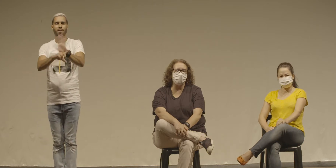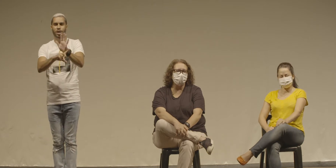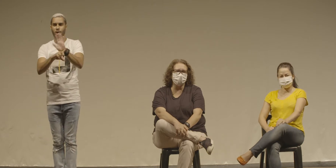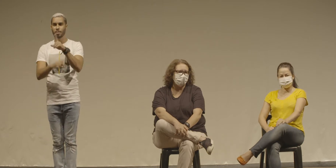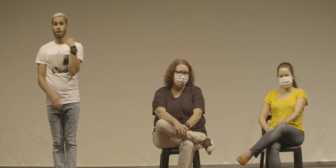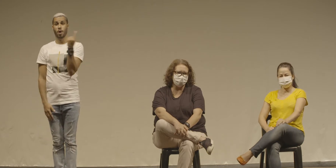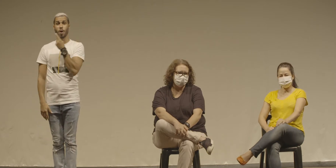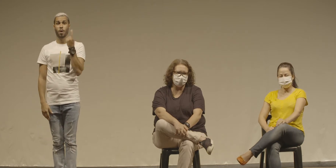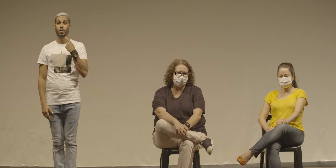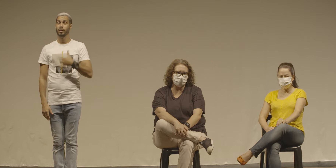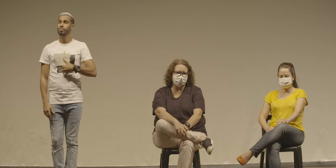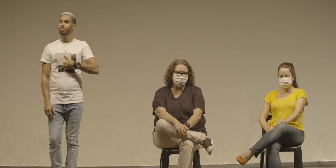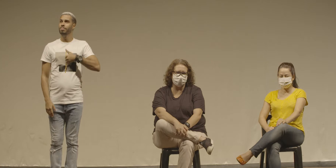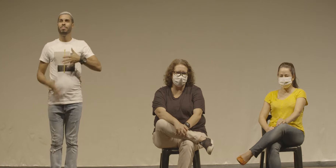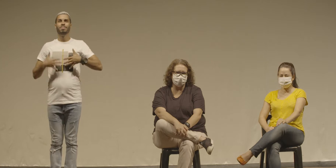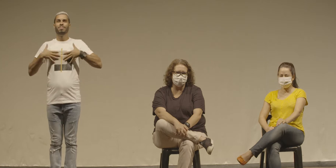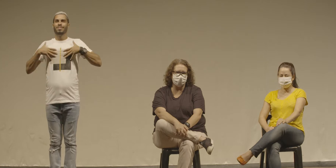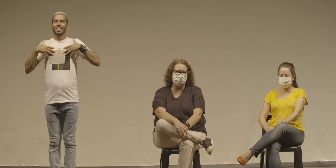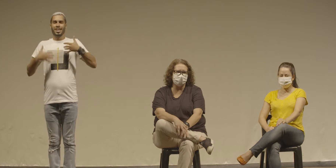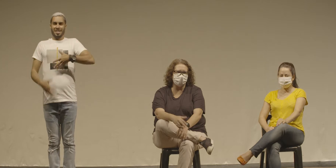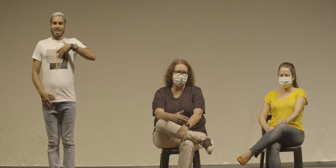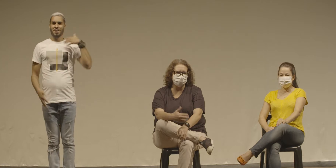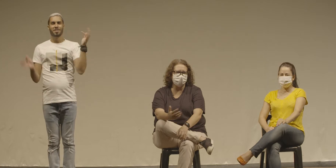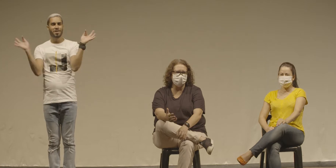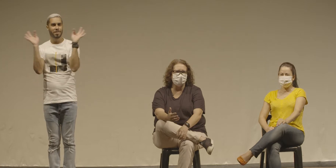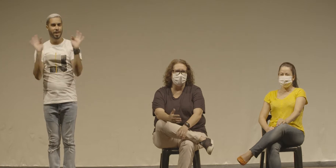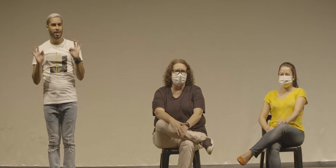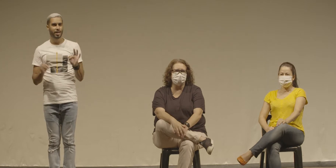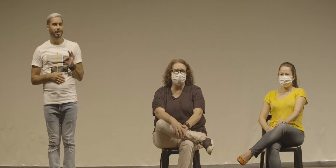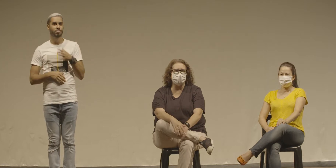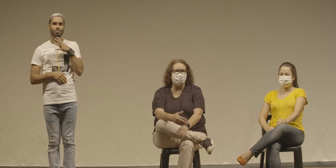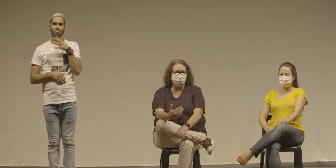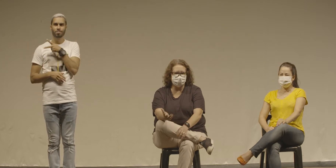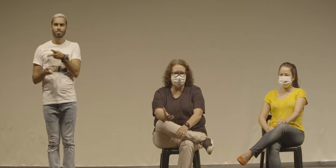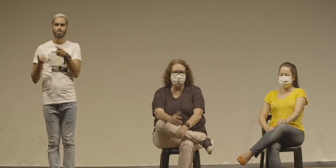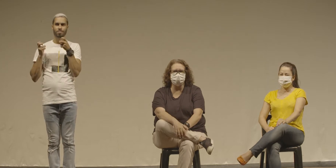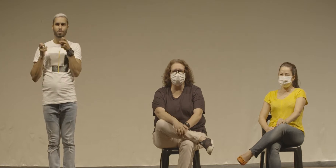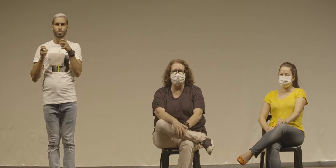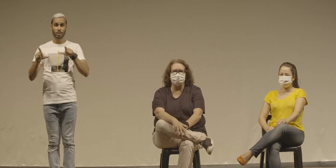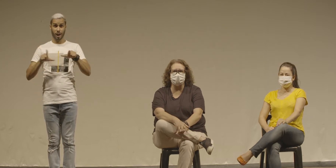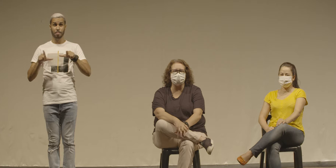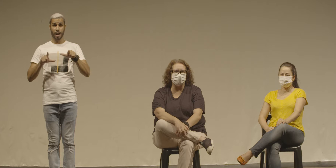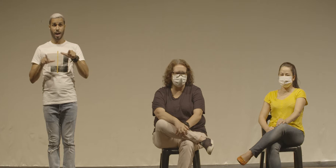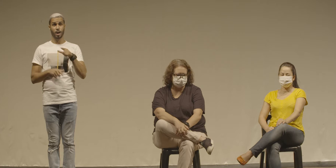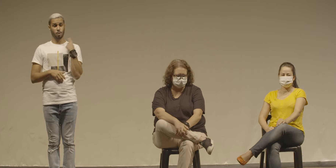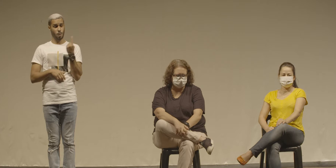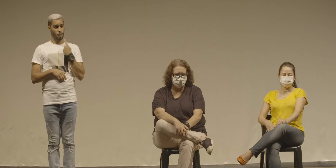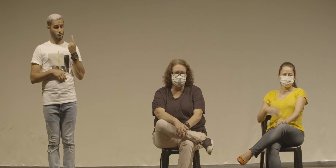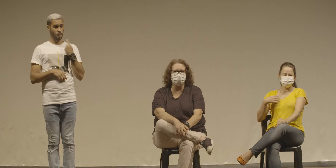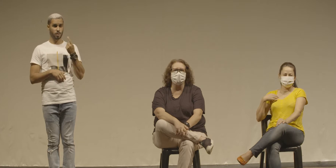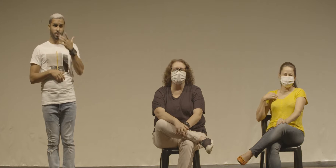um orgulho enorme a gente poder ver que o nosso trabalho está sendo apreciado